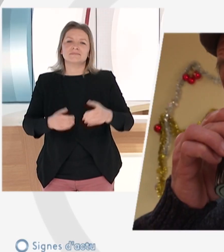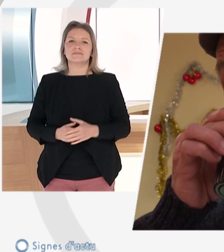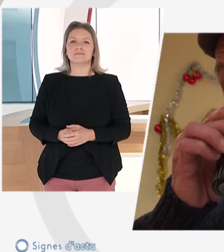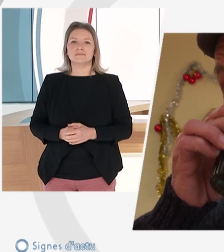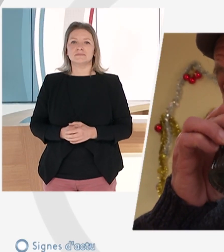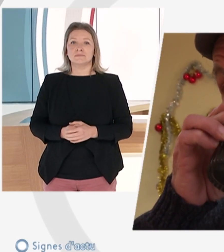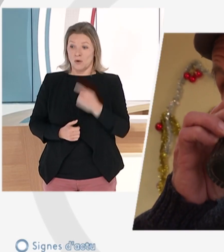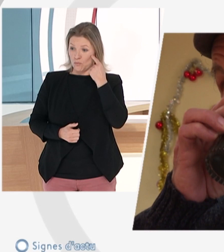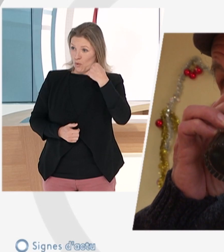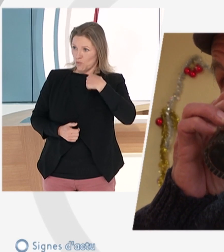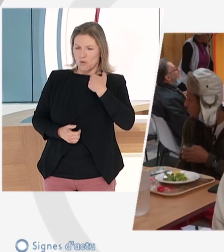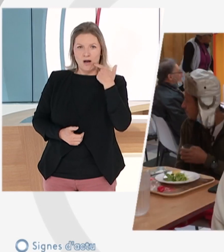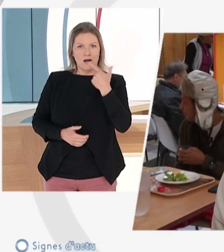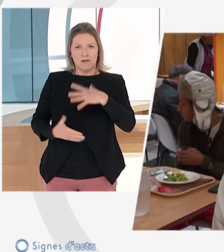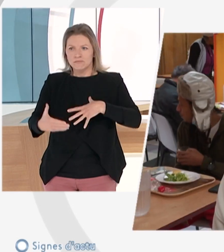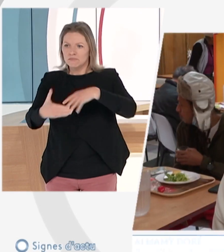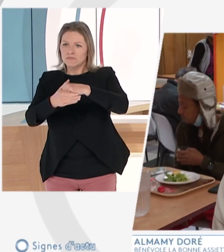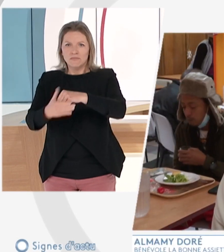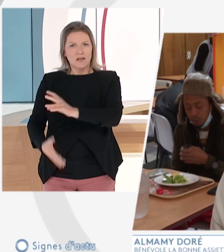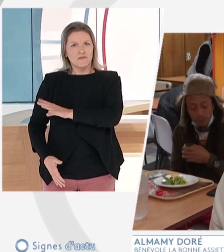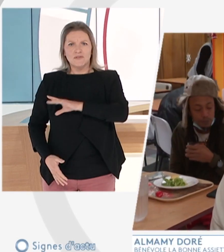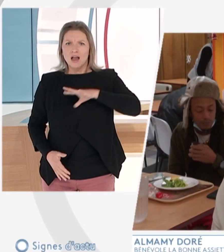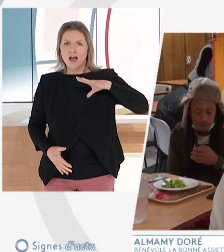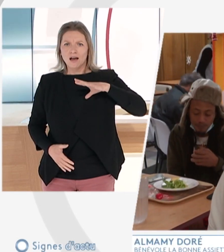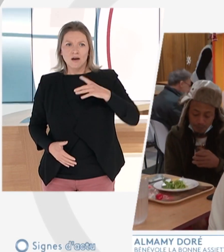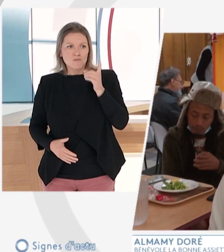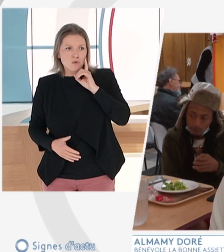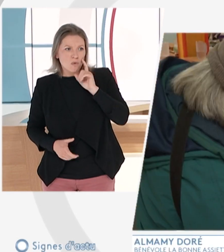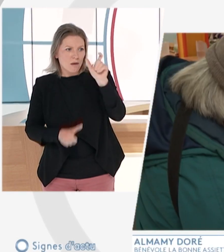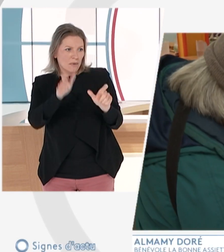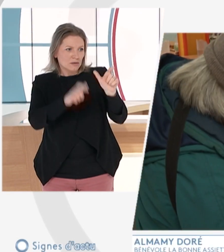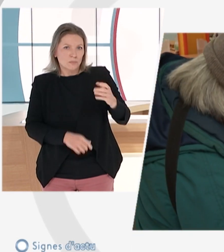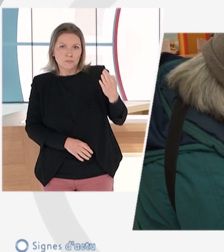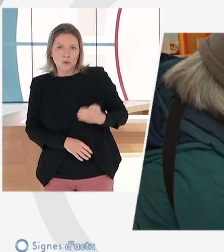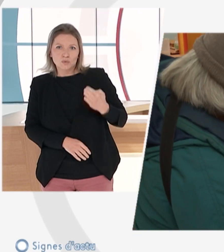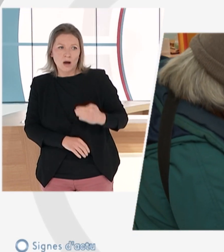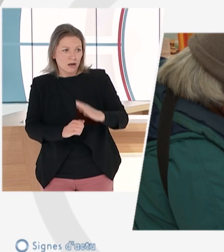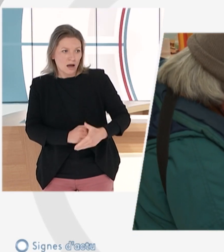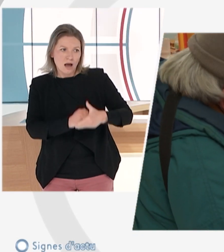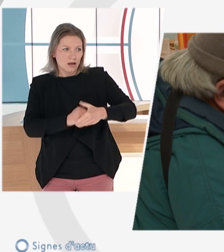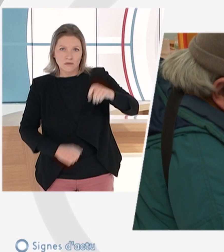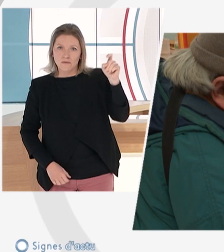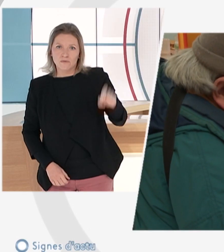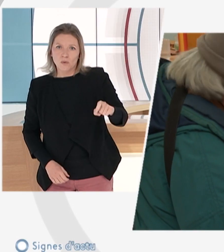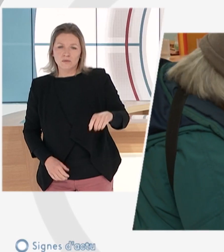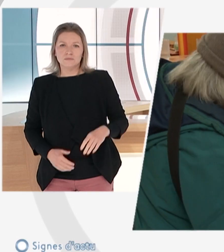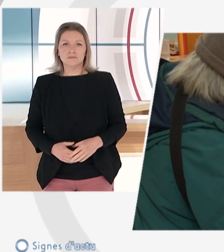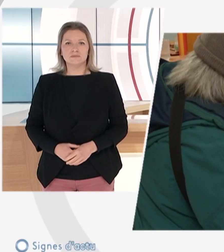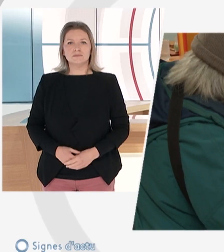C'est une fierté pour moi de faire ça parce que les gens ont besoin et c'est nécessaire.